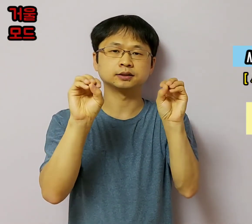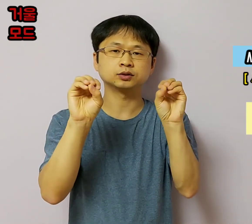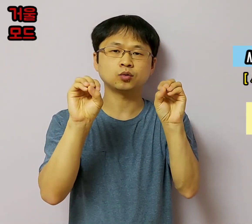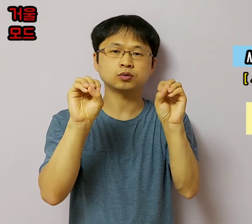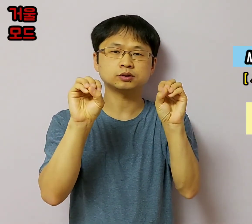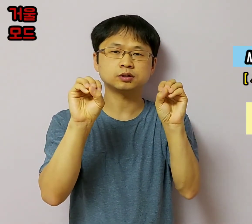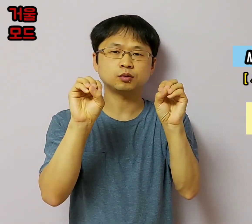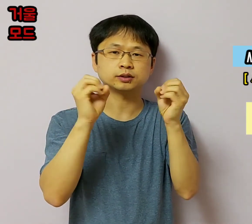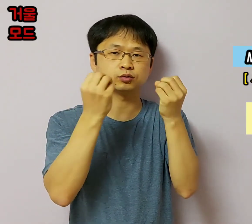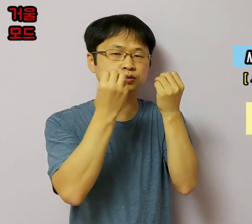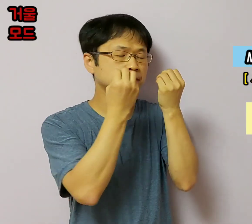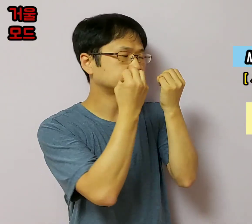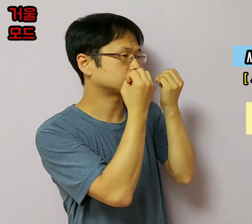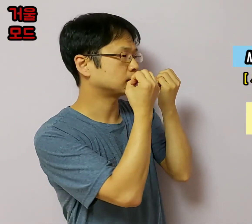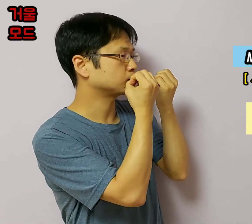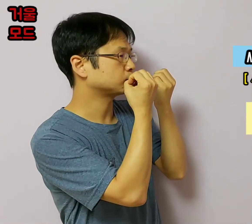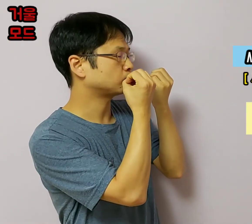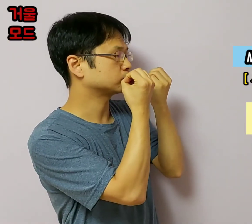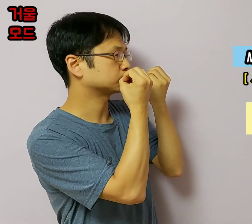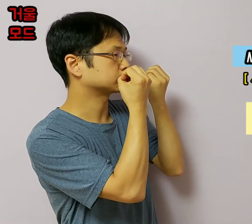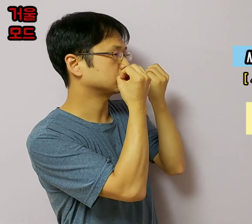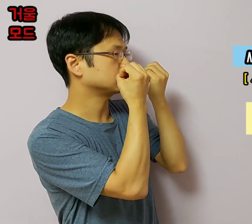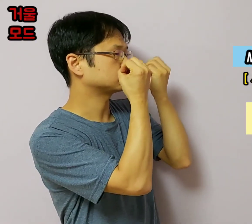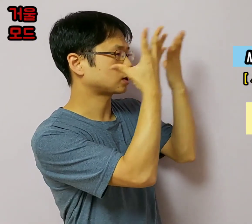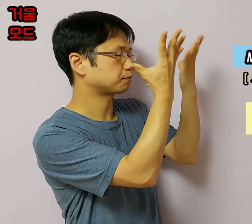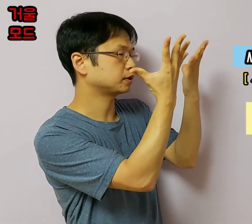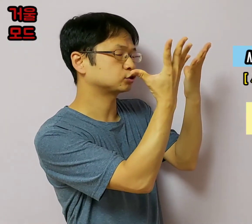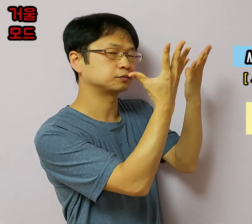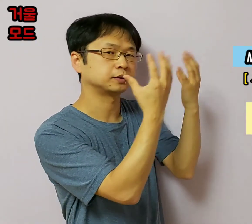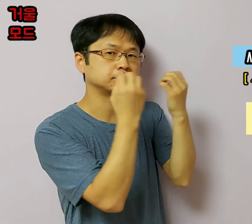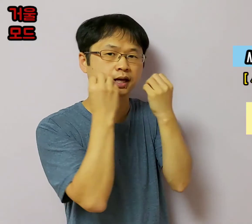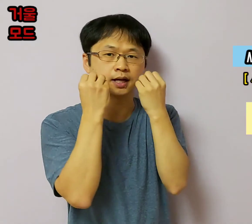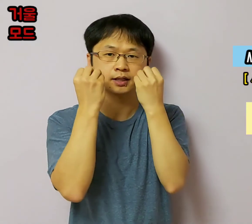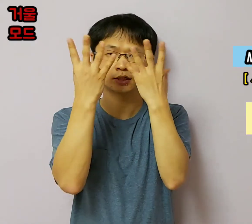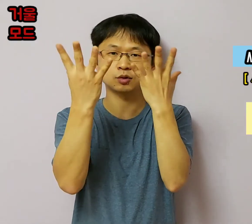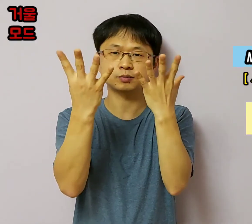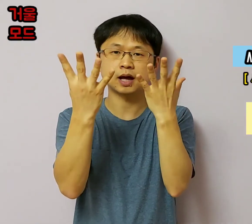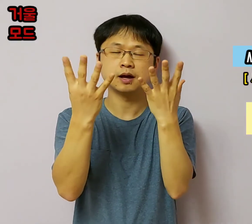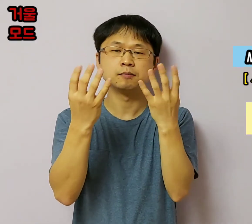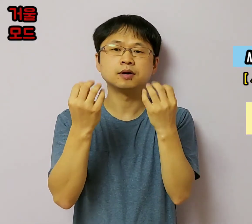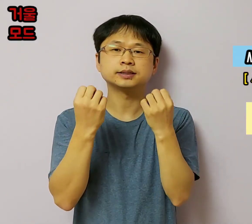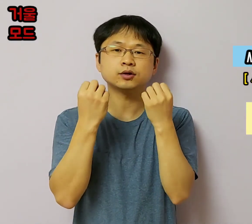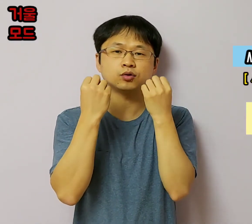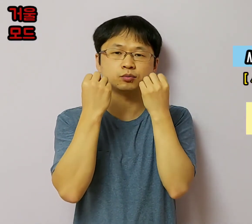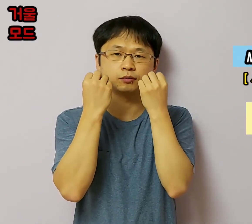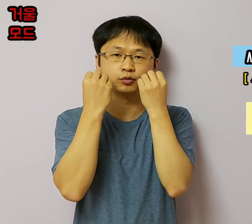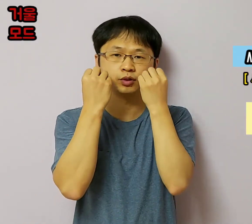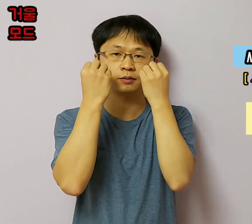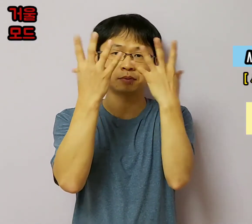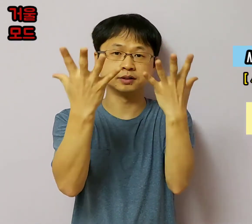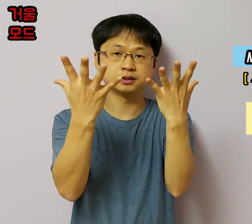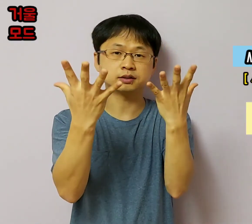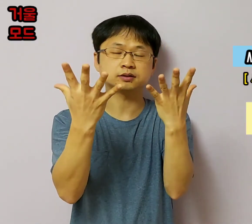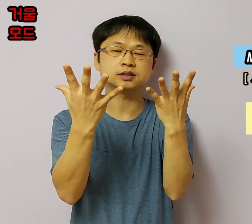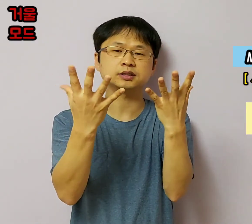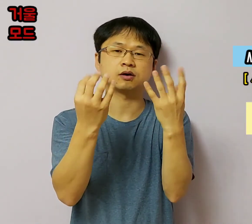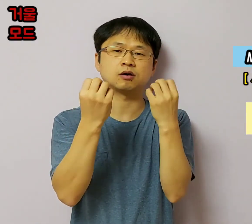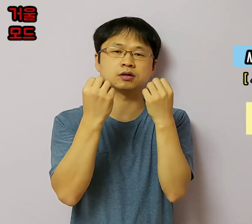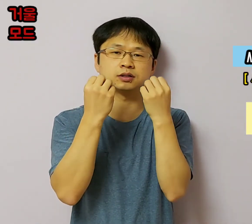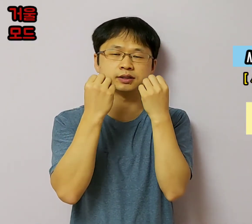것은 손끝을 모아서 눈앞에서 위로 올려주면서 쫙 펴주시면 됩니다. 새롭다. 뭔가 새로운 걸 보면 눈이 번쩍 뜨이죠. 그걸